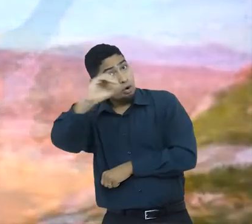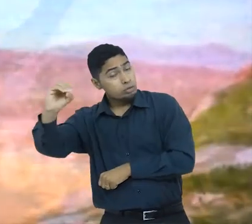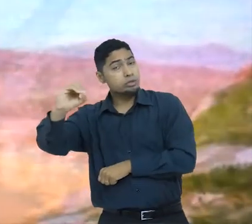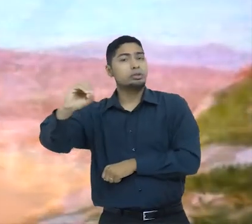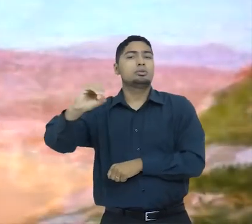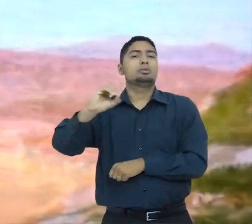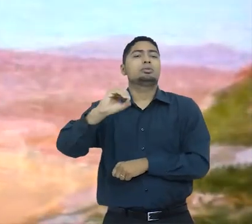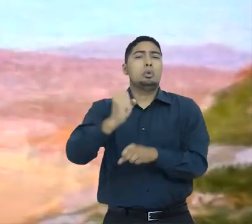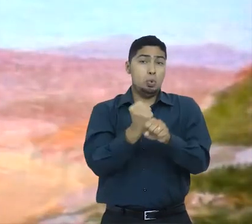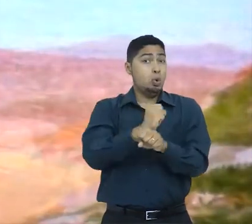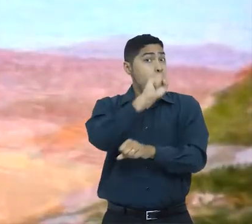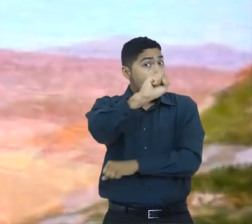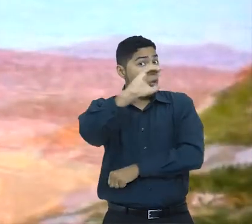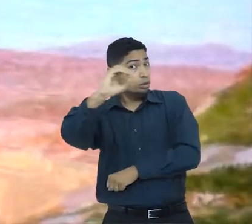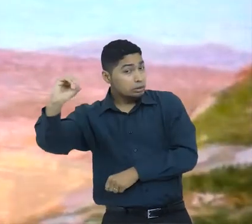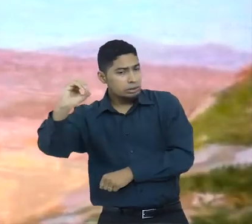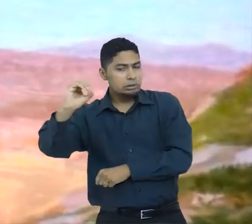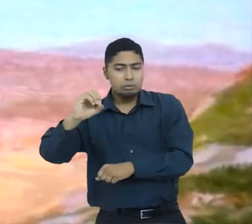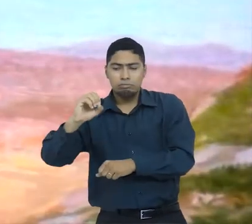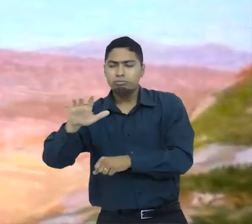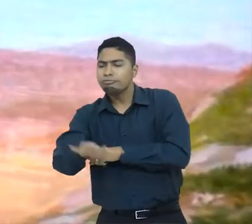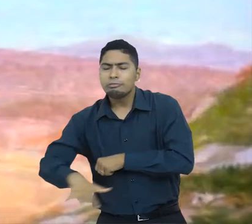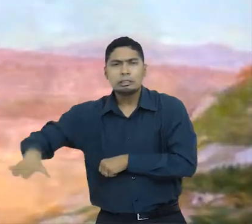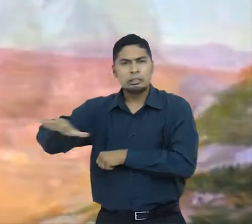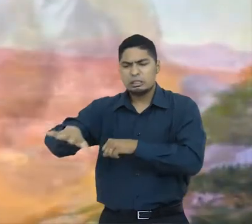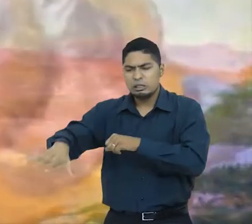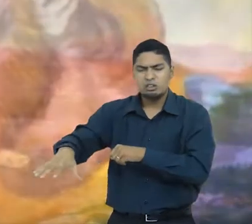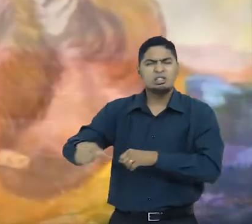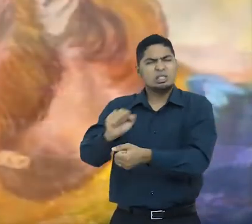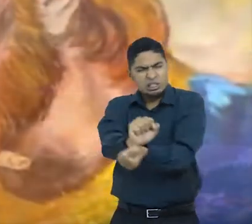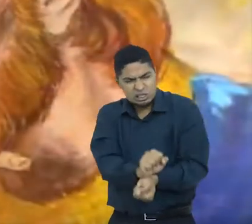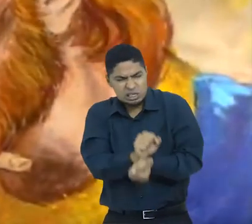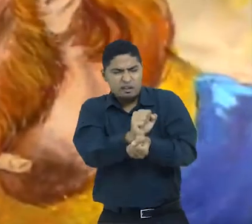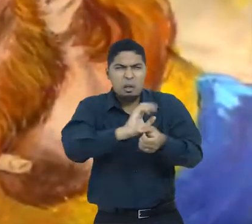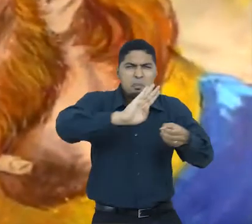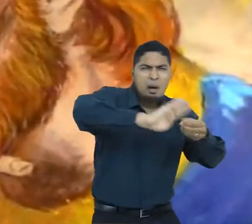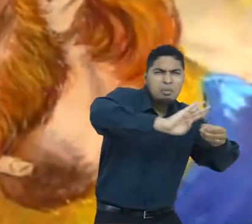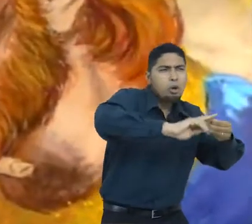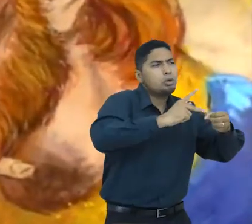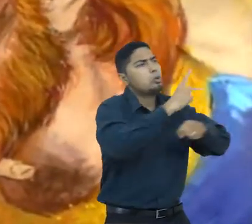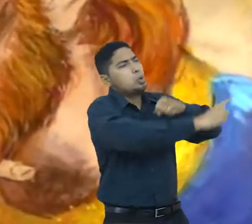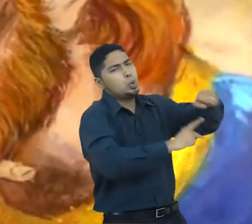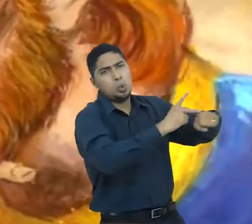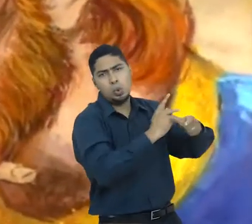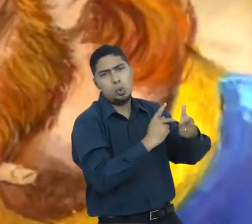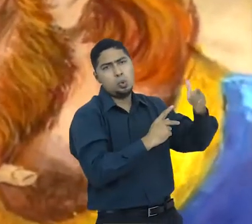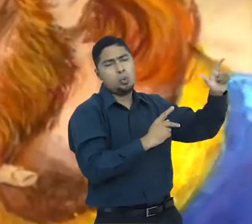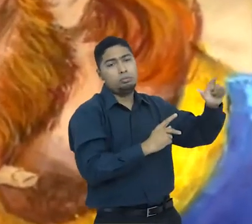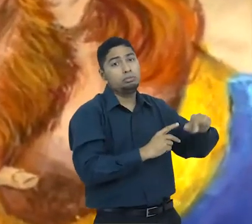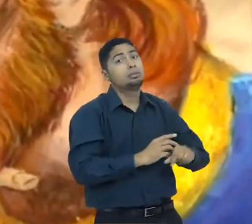foram arrancados de sua própria terra e tornaram-se escravos na Assíria e na Babilônia. Deus, no entanto, continuou a falar